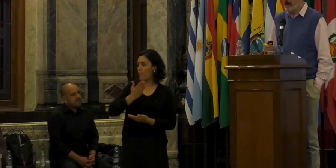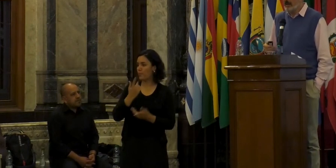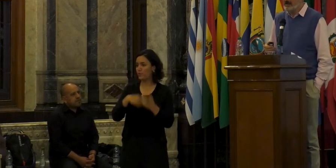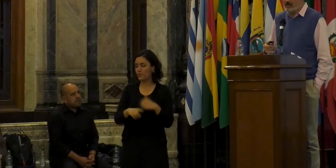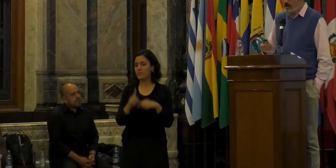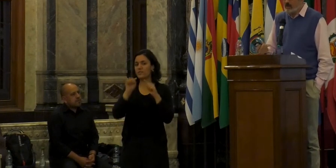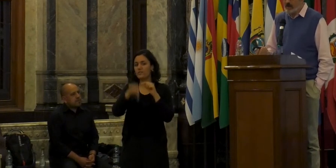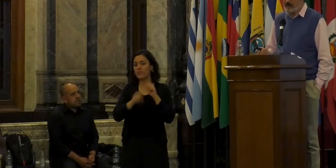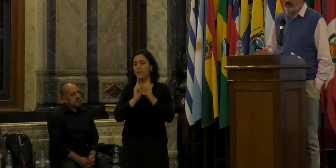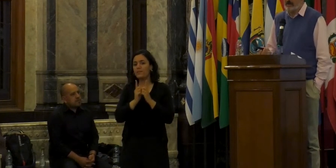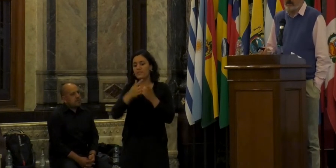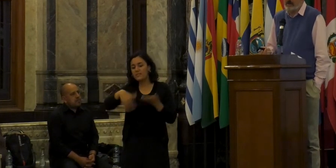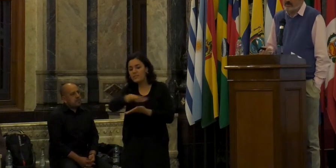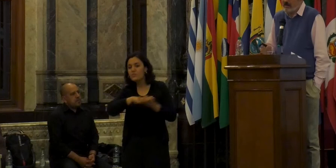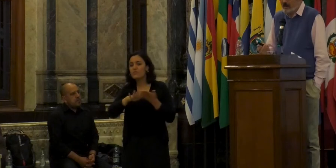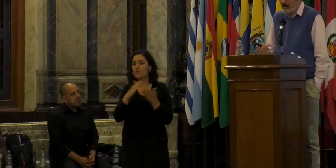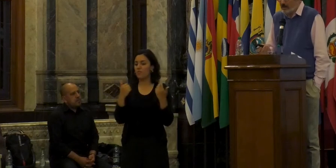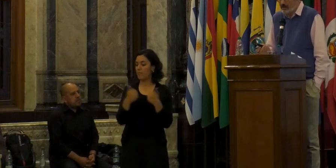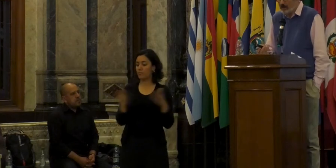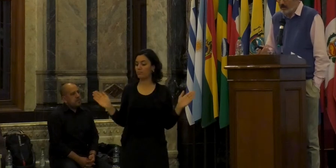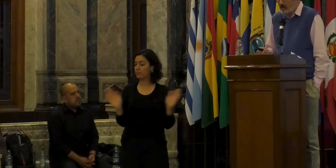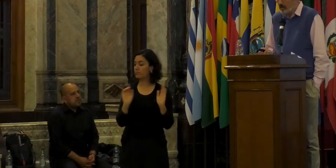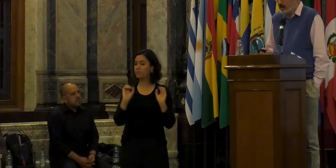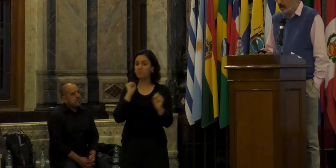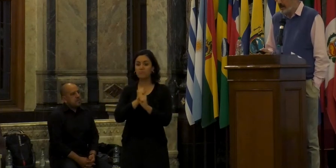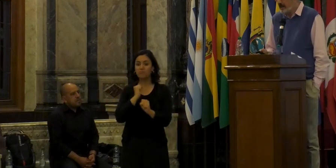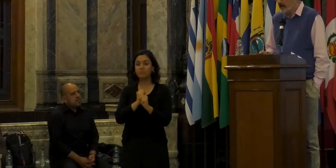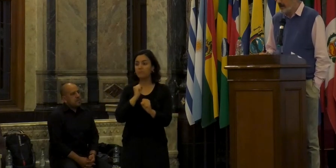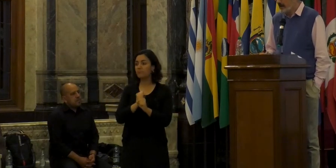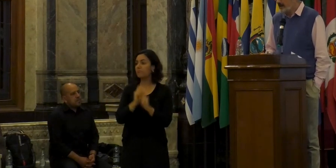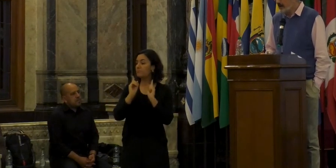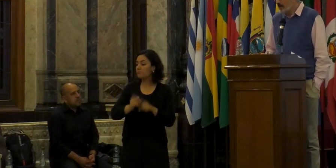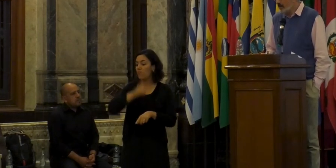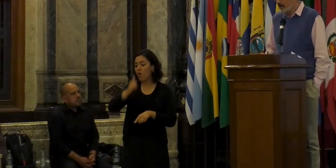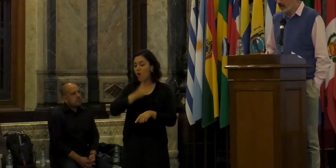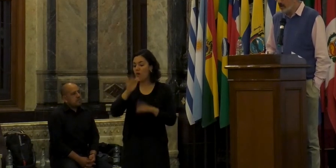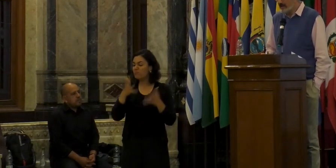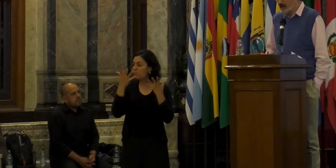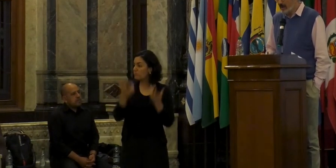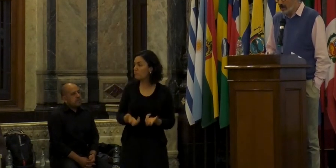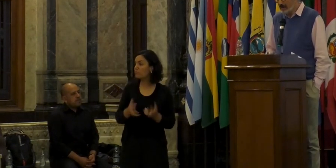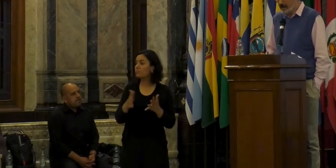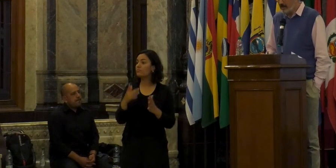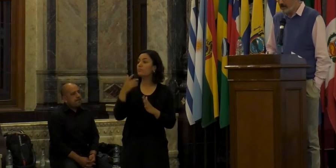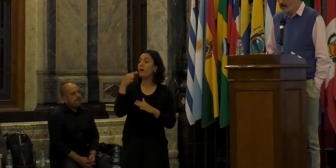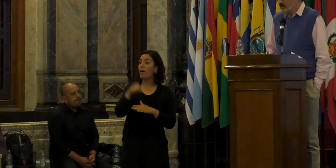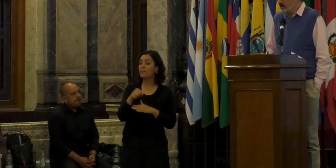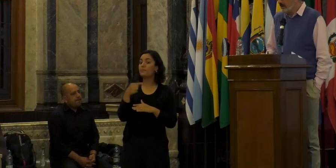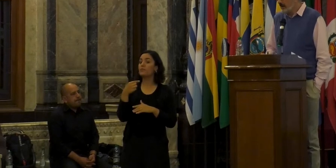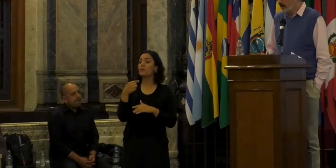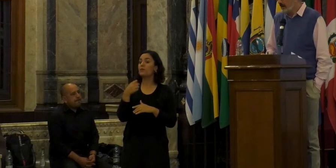una situación muy abierta donde ellos trabajaban o contaban un poco lo que querían, y ha salido una película que se llama El orden que